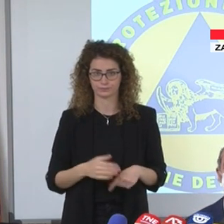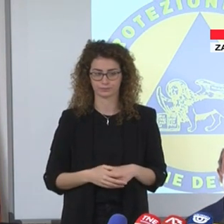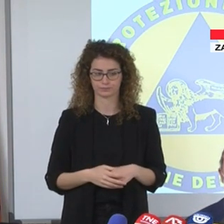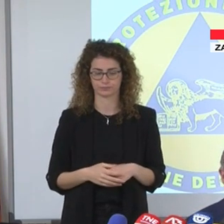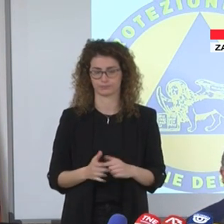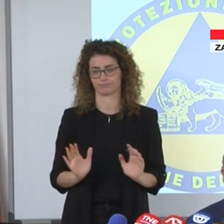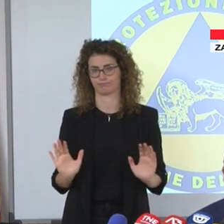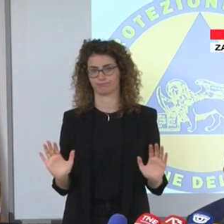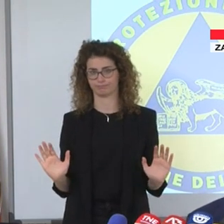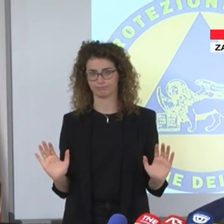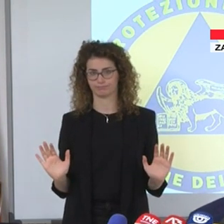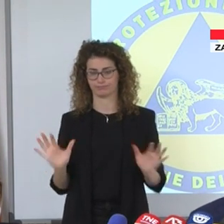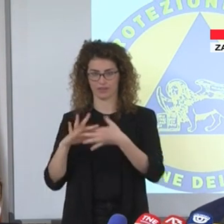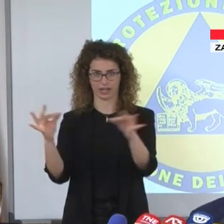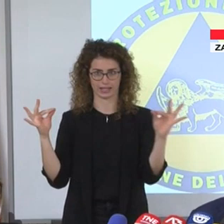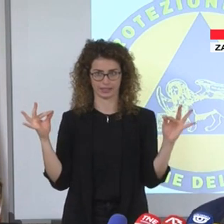Allora,